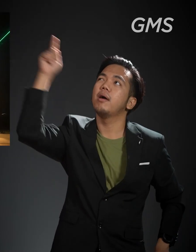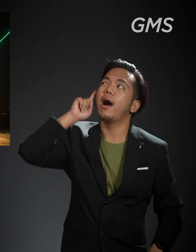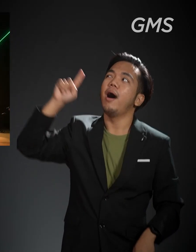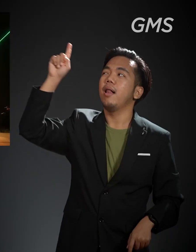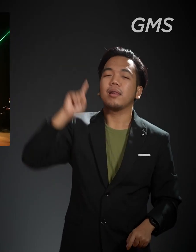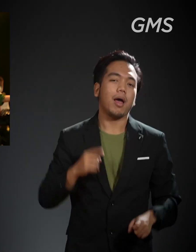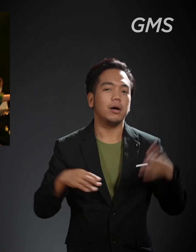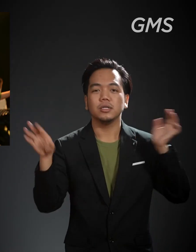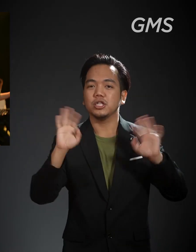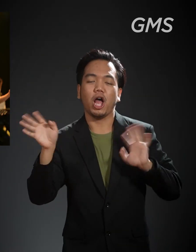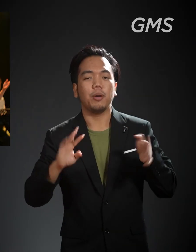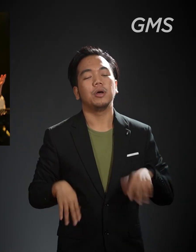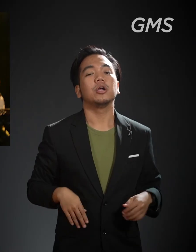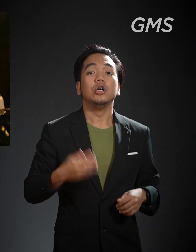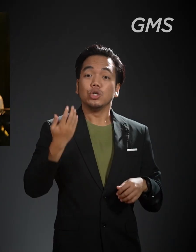telah